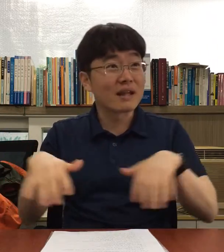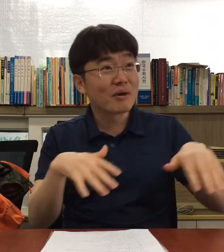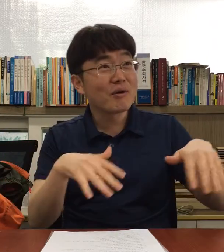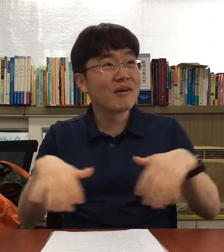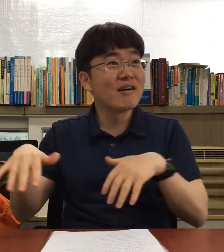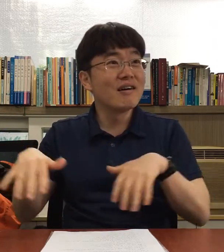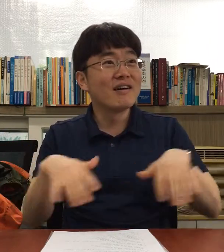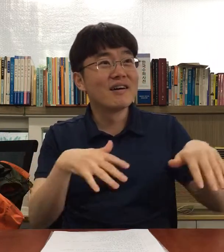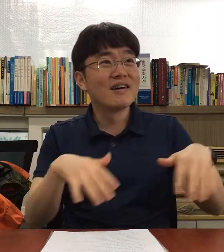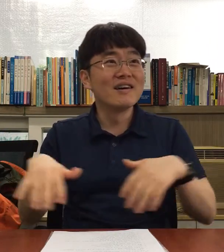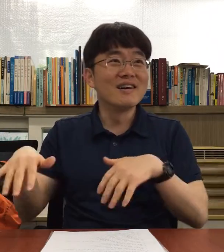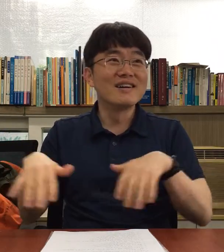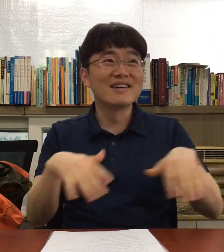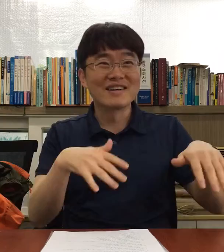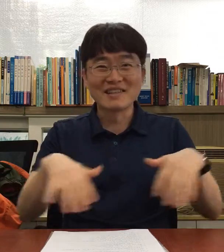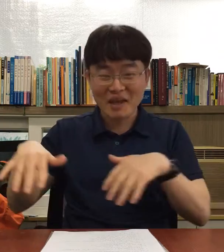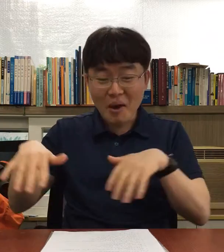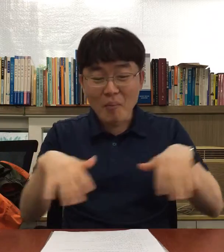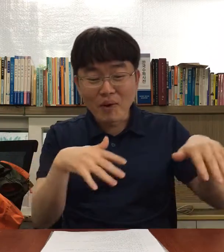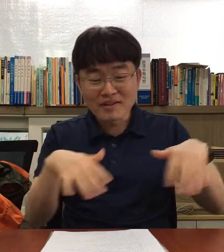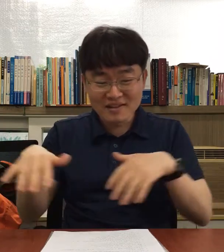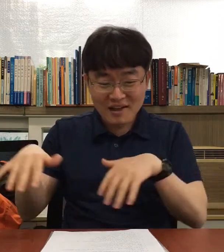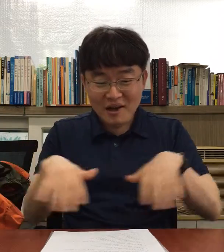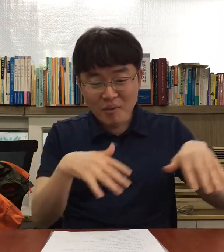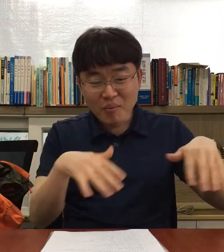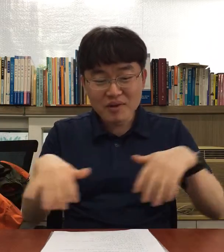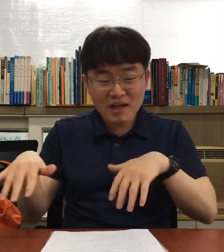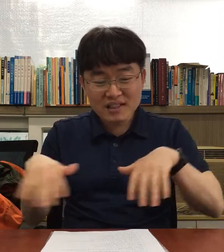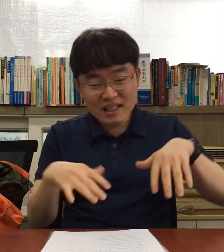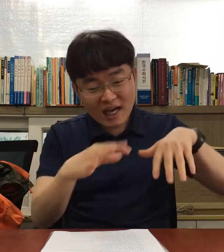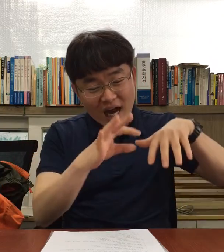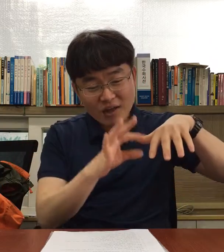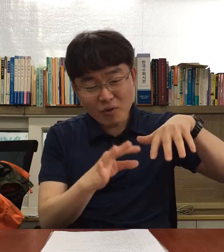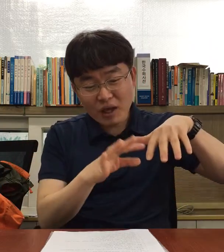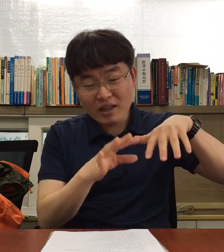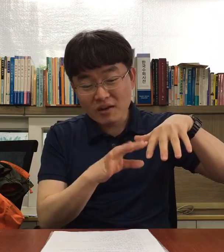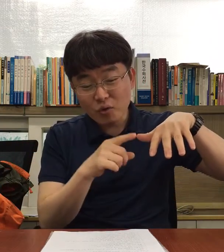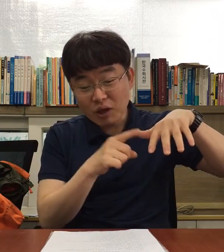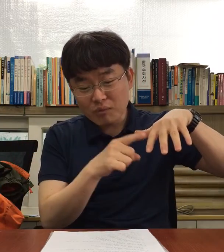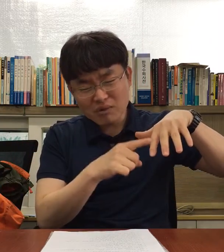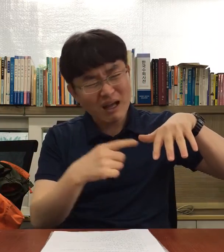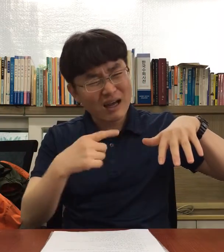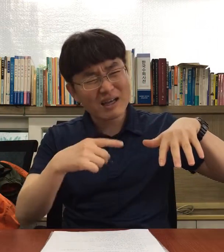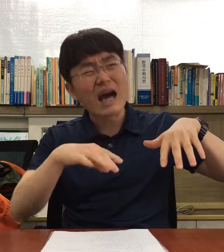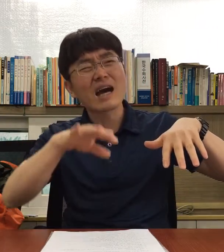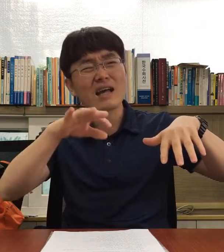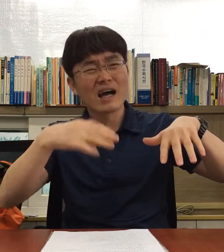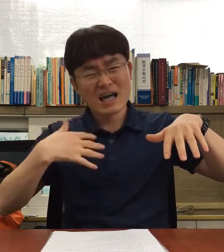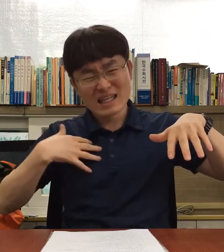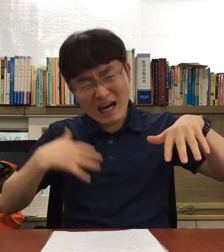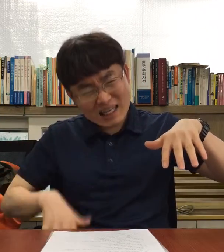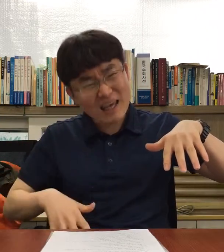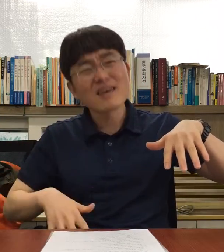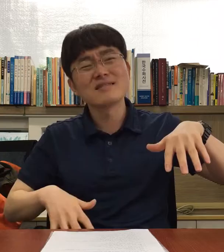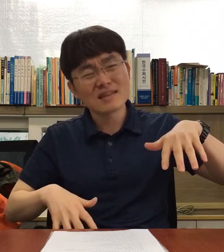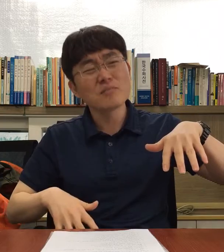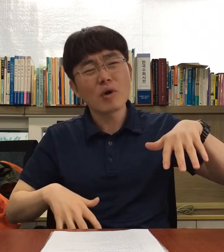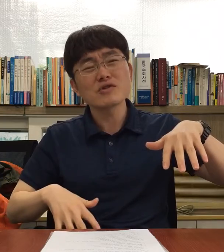맞나요? 저 처음 봤어요. 네, 버들가지 이렇게 있는 거 이렇게 보면 약하다, 약해, 뭐 할 수도